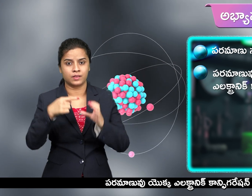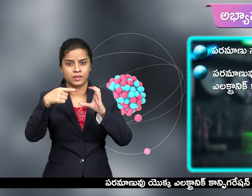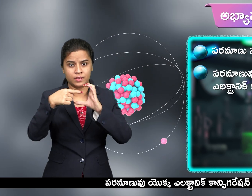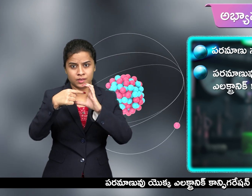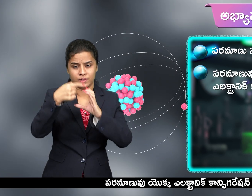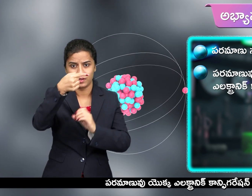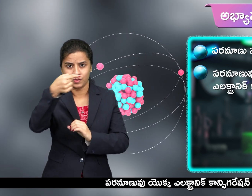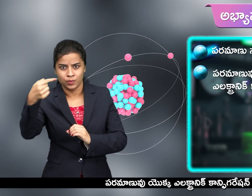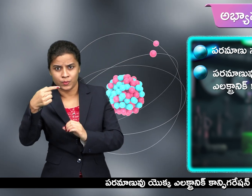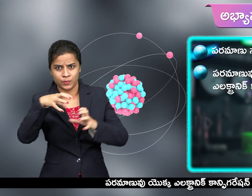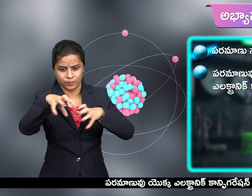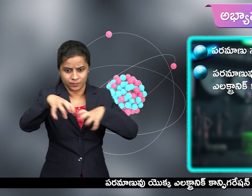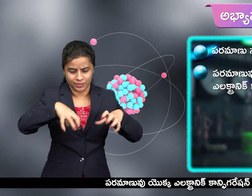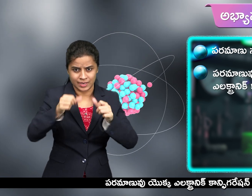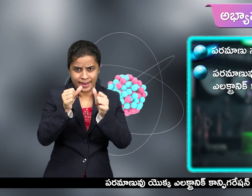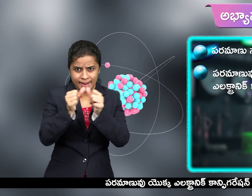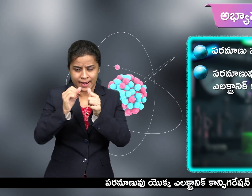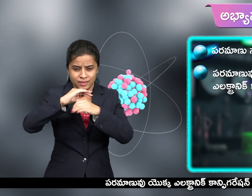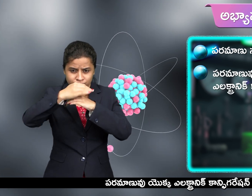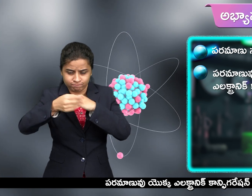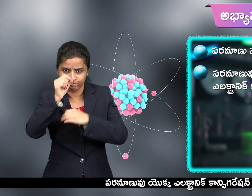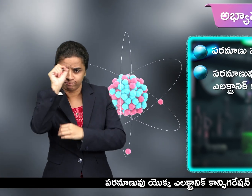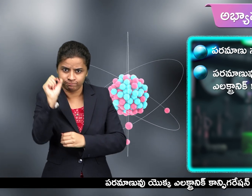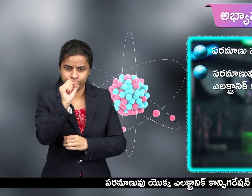పరమాణువు యొక్క ఎలక్ట్రానిక్ కాన్ఫిగరేషన్,